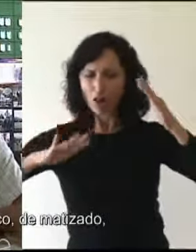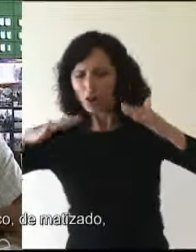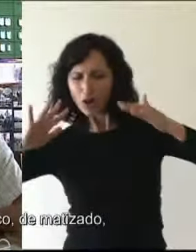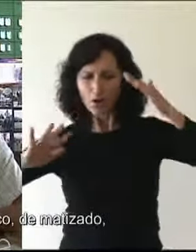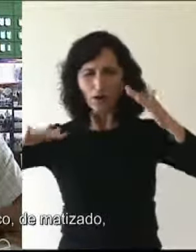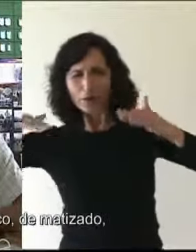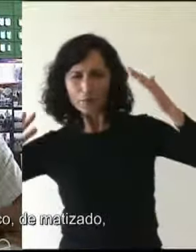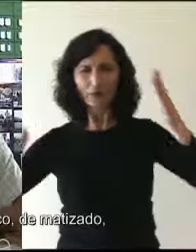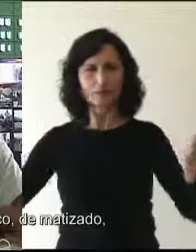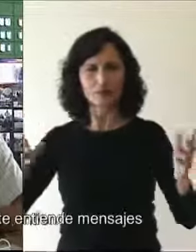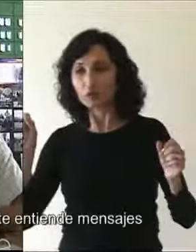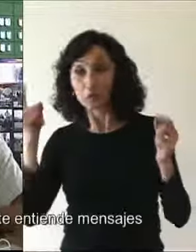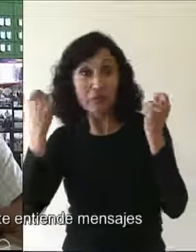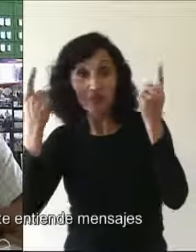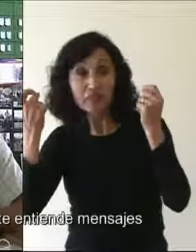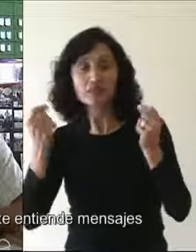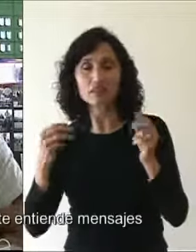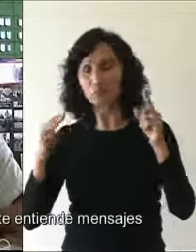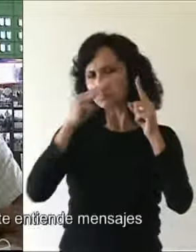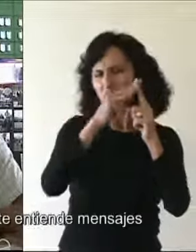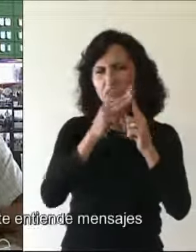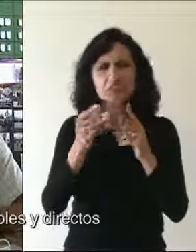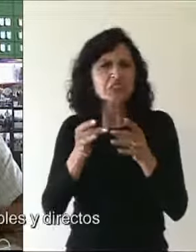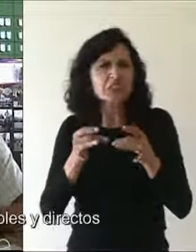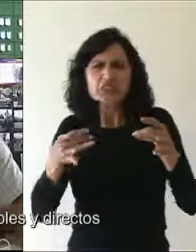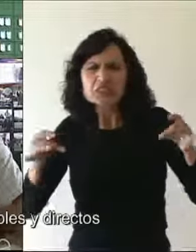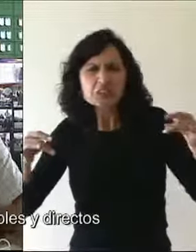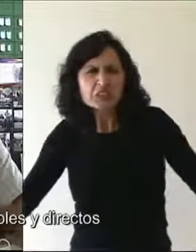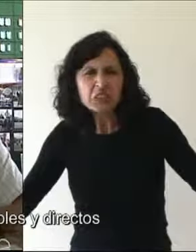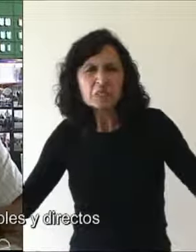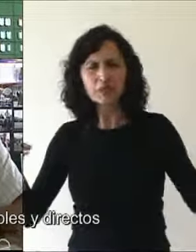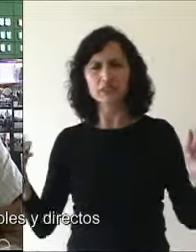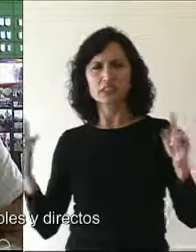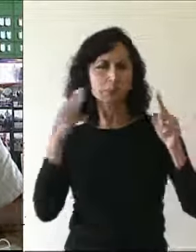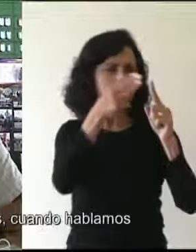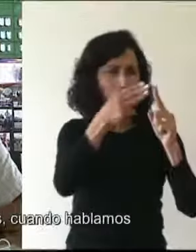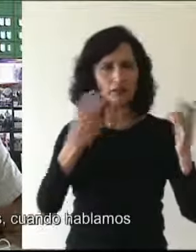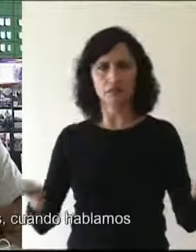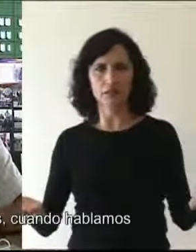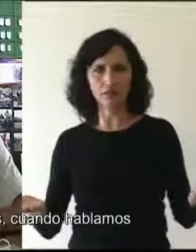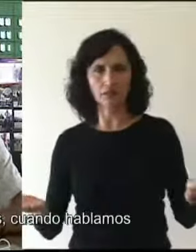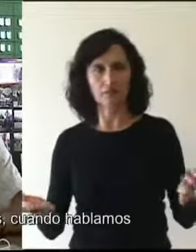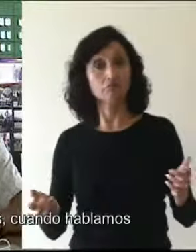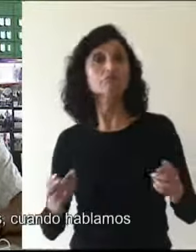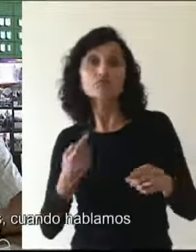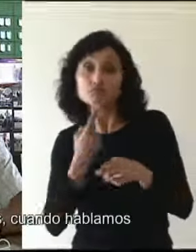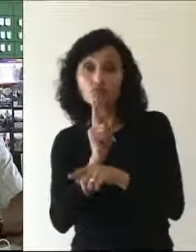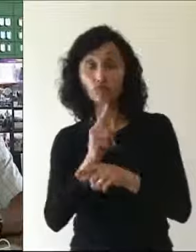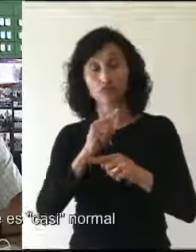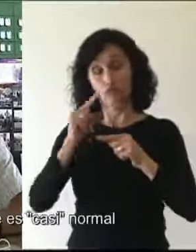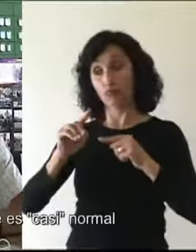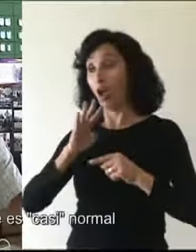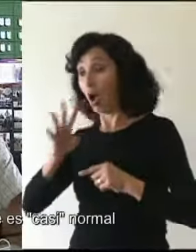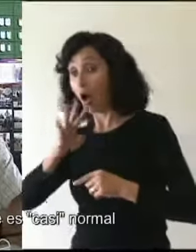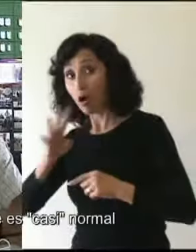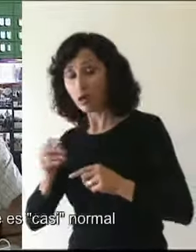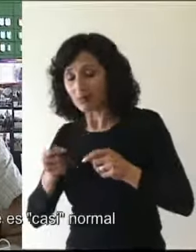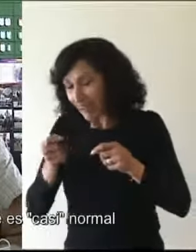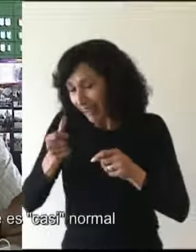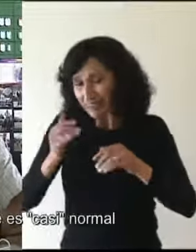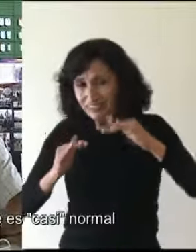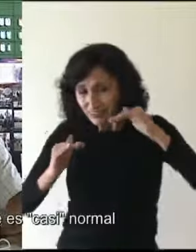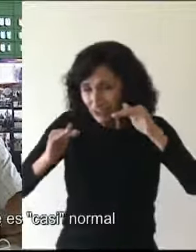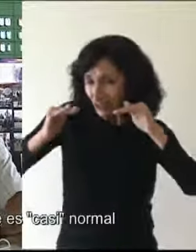rico, de matizado, y solamente entiende mensajes simples y directos. Entonces, cuando hablamos de